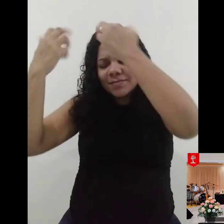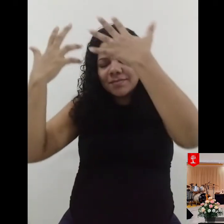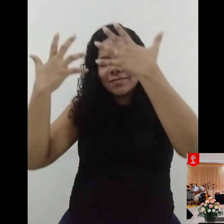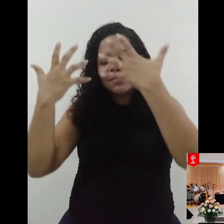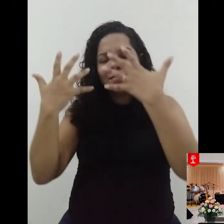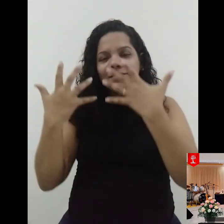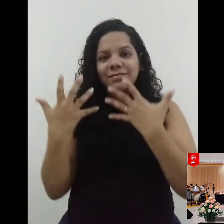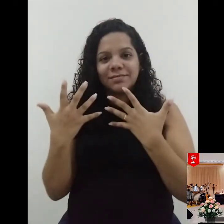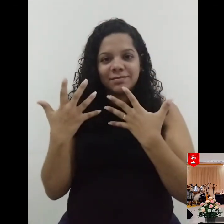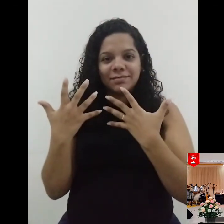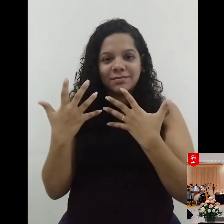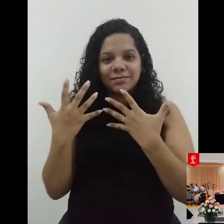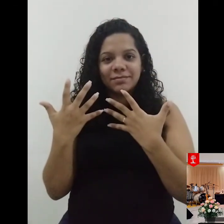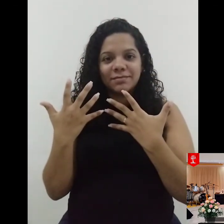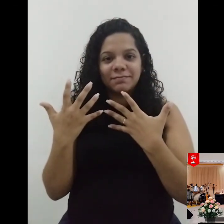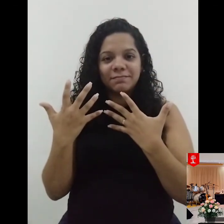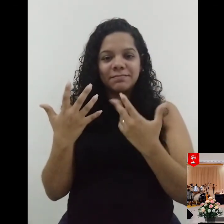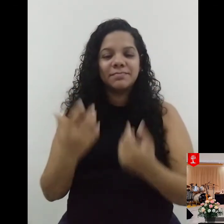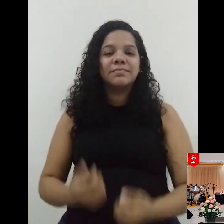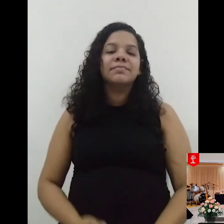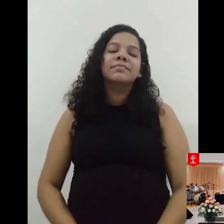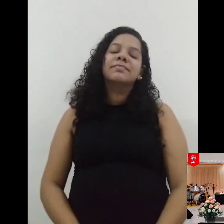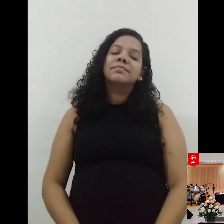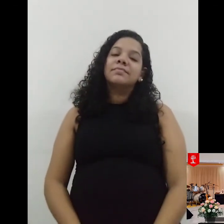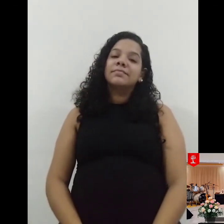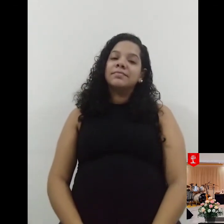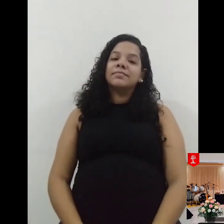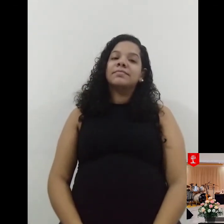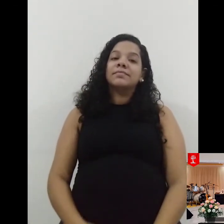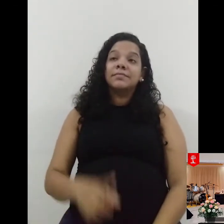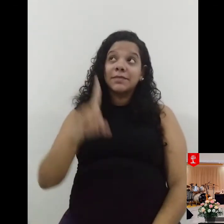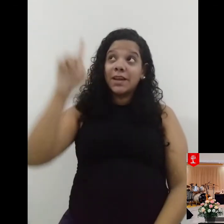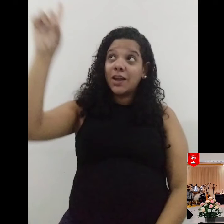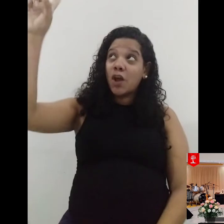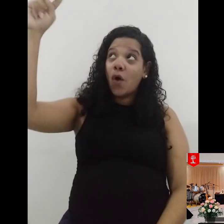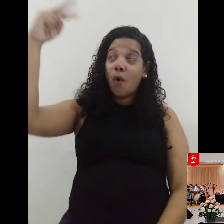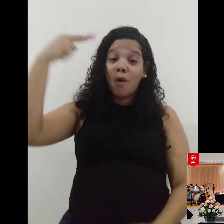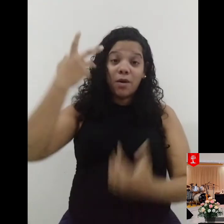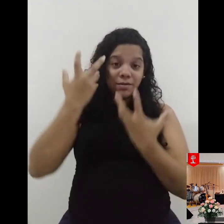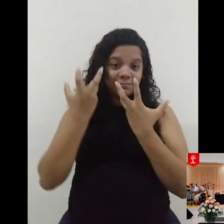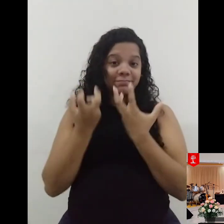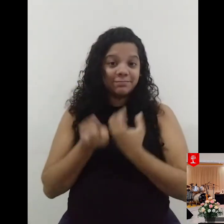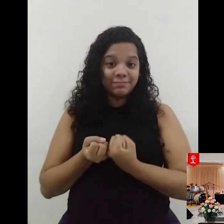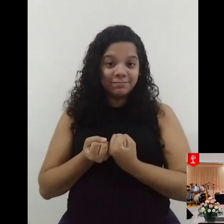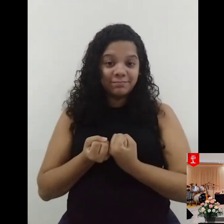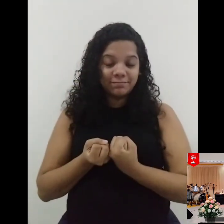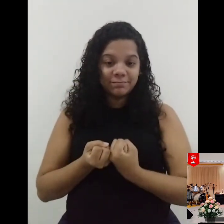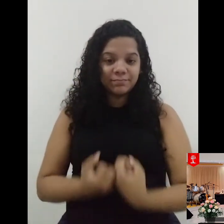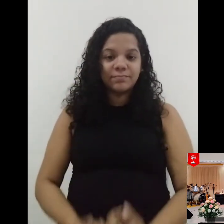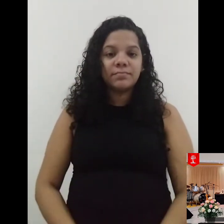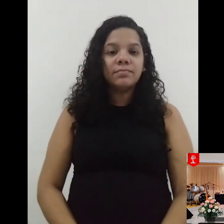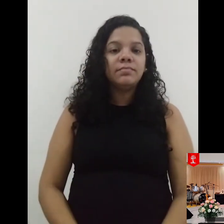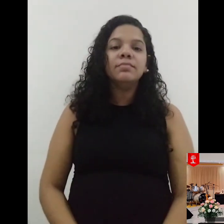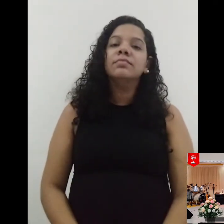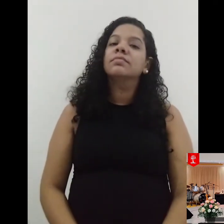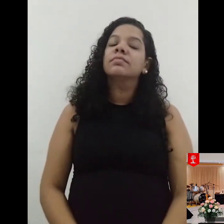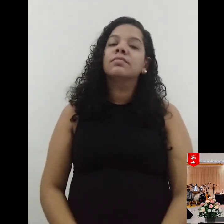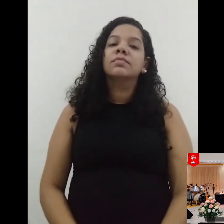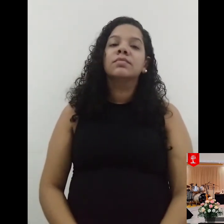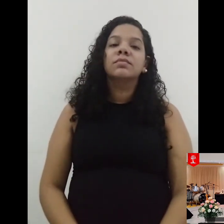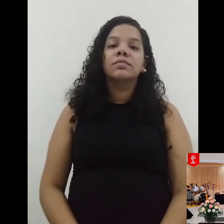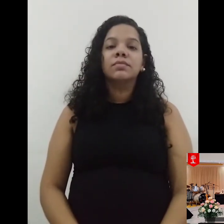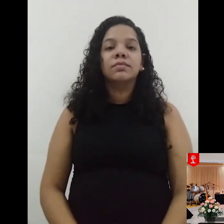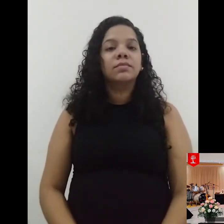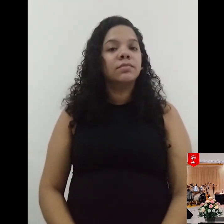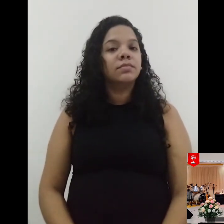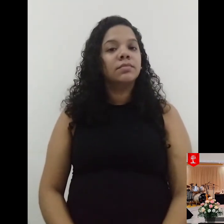Na atitude de ambos, Jesus observa mais as ações do que as palavras